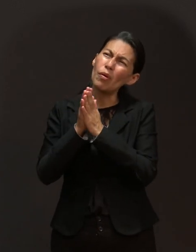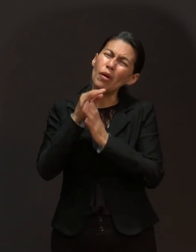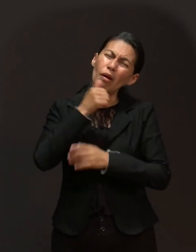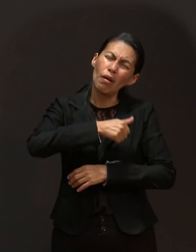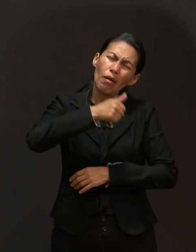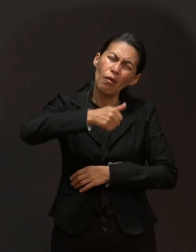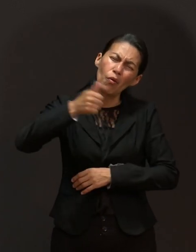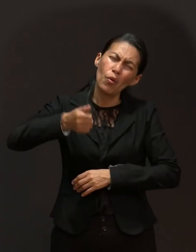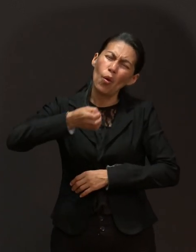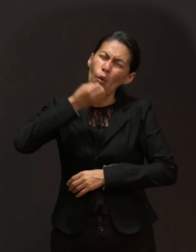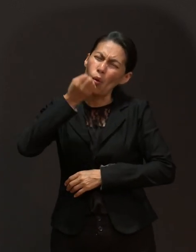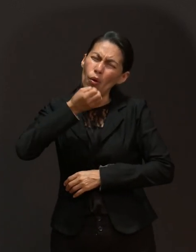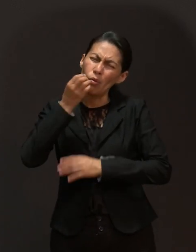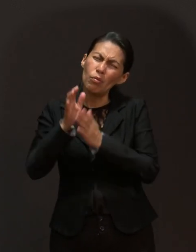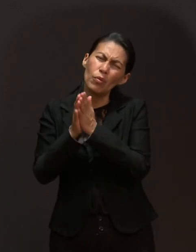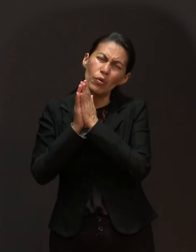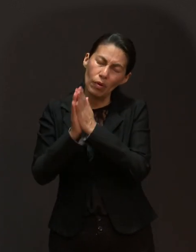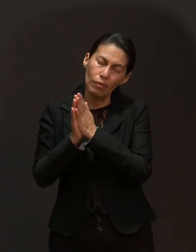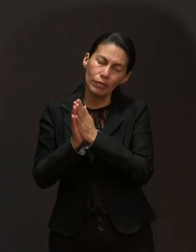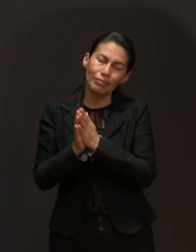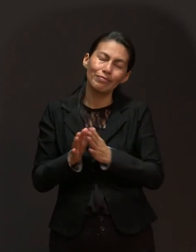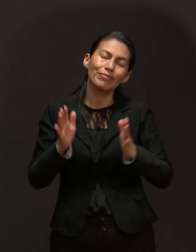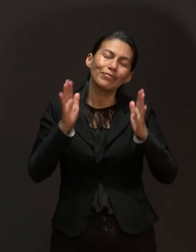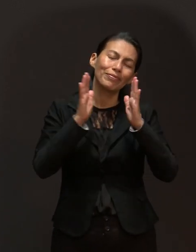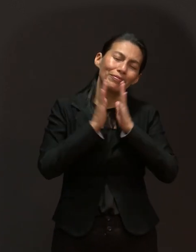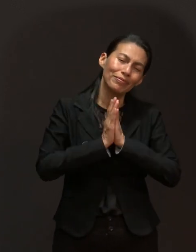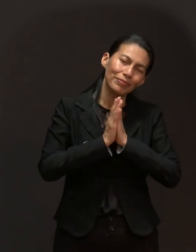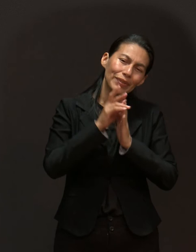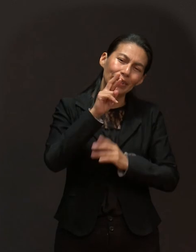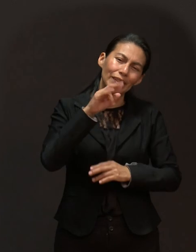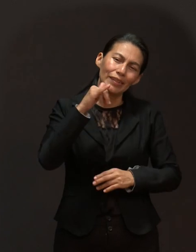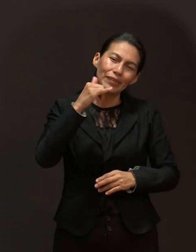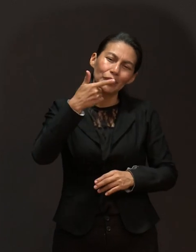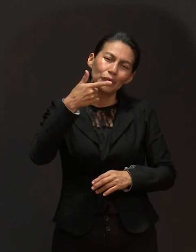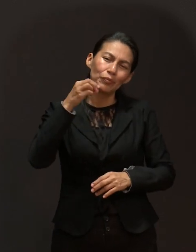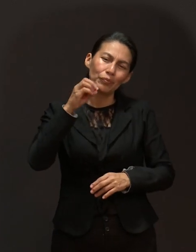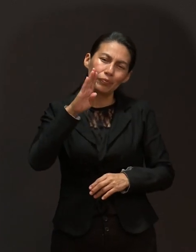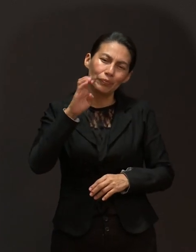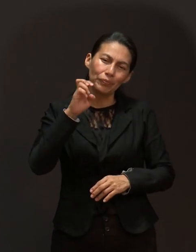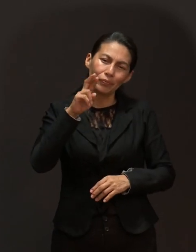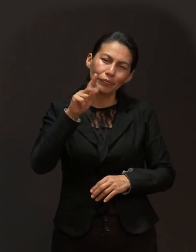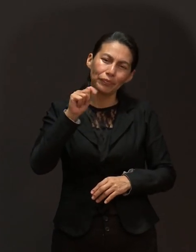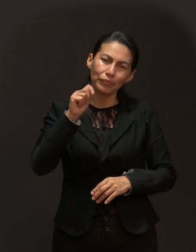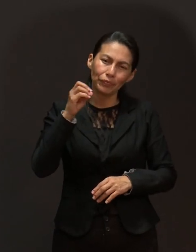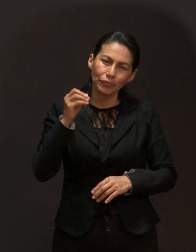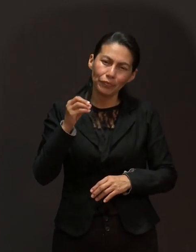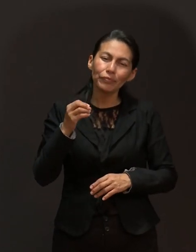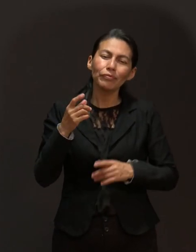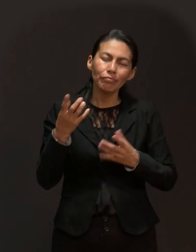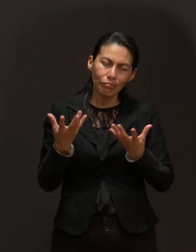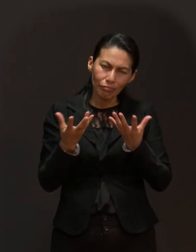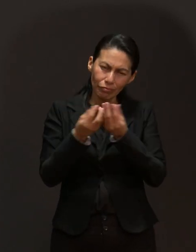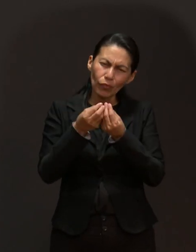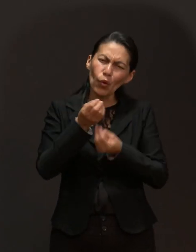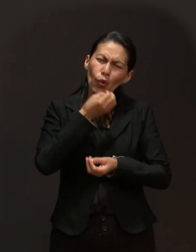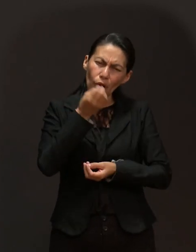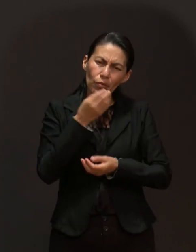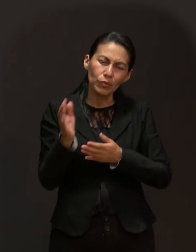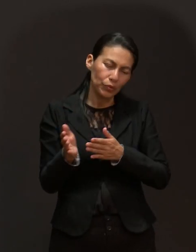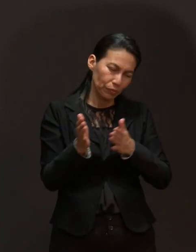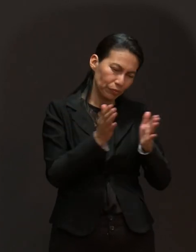que sigan orando por cada uno de ellos Amén Rigoberto Nos unimos Por estas peticiones Y